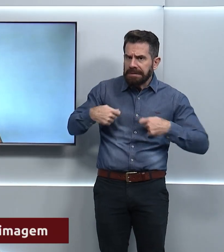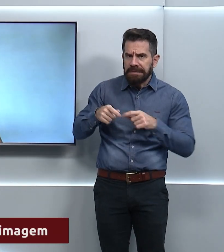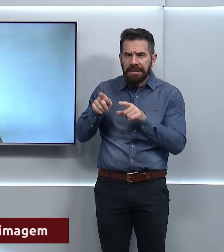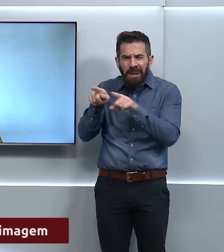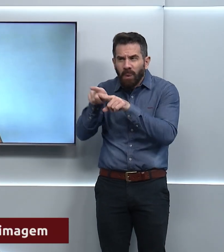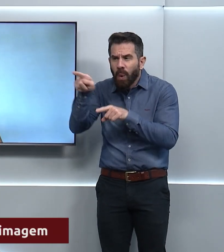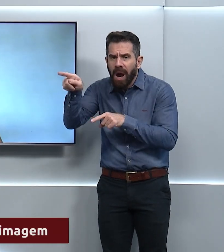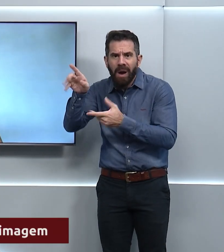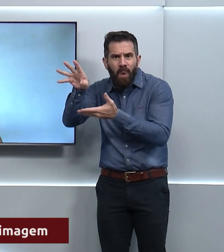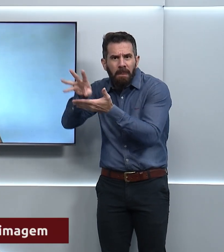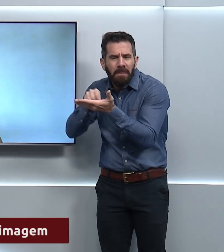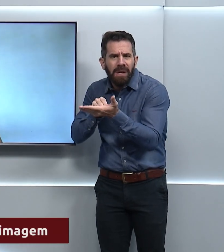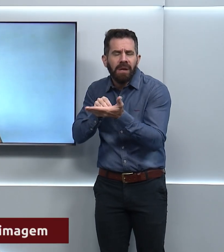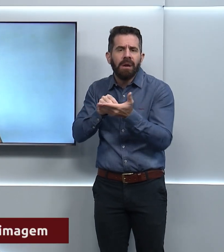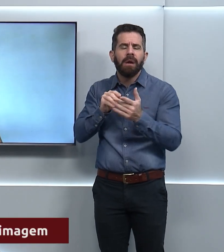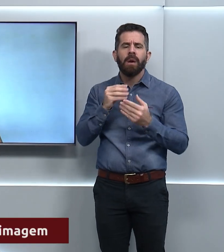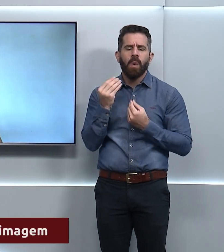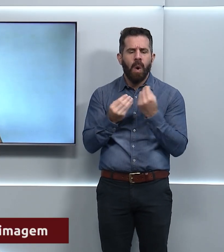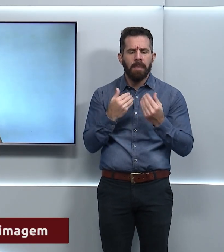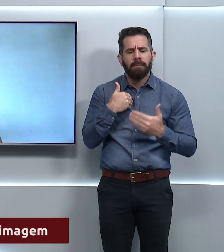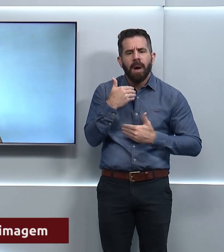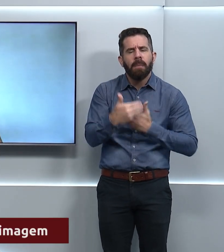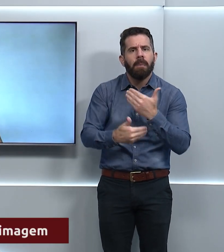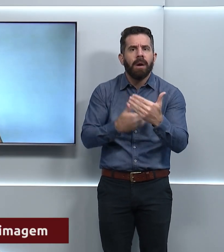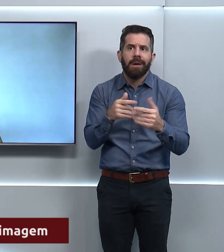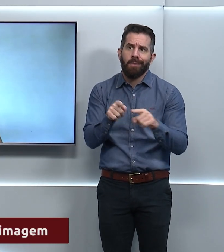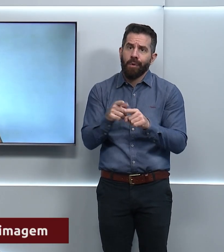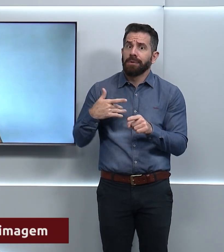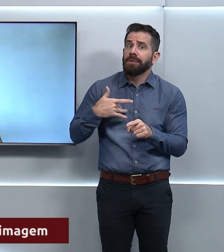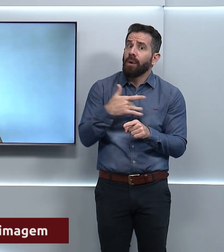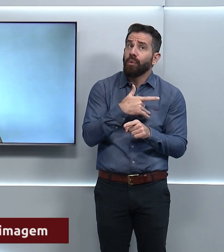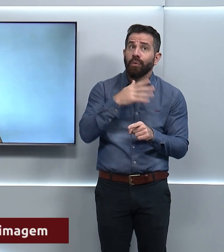ou entrar num processo de emagrecimento para não perder a saúde.